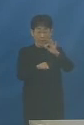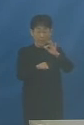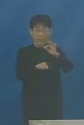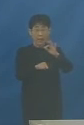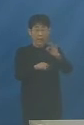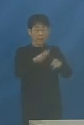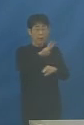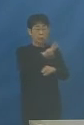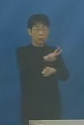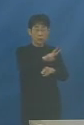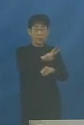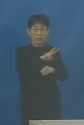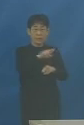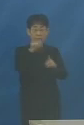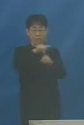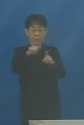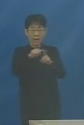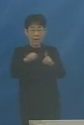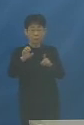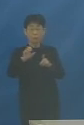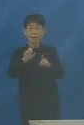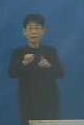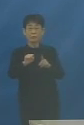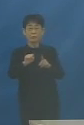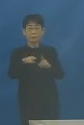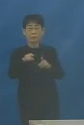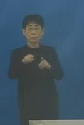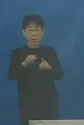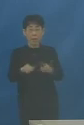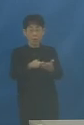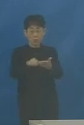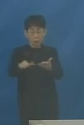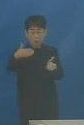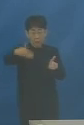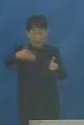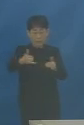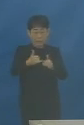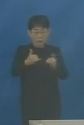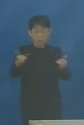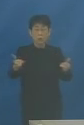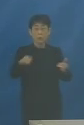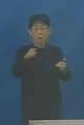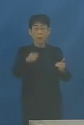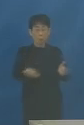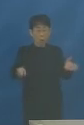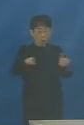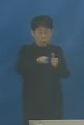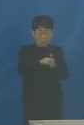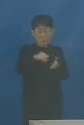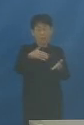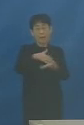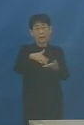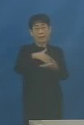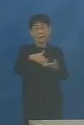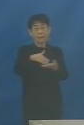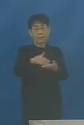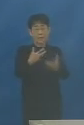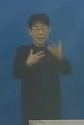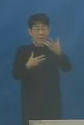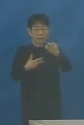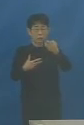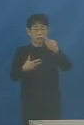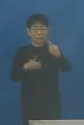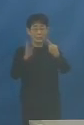vrs というあの登録何3まだできてない方々も含めて集計して81%